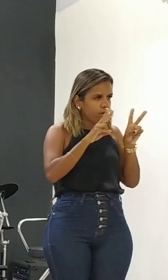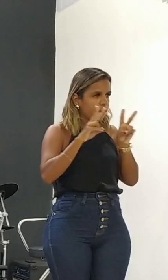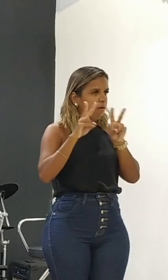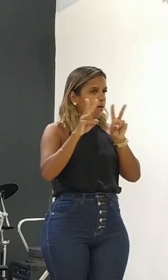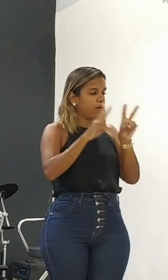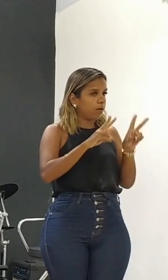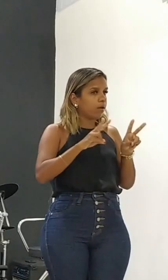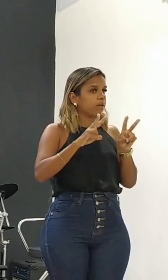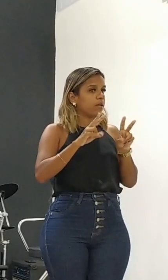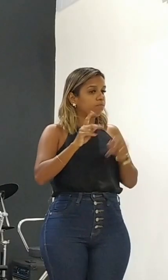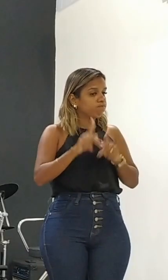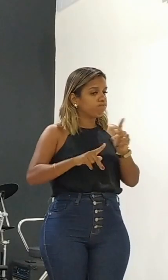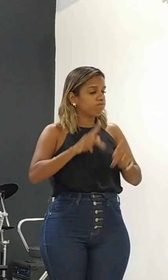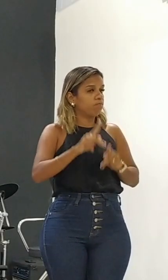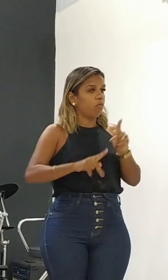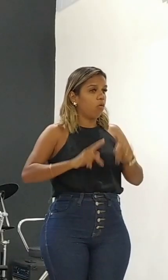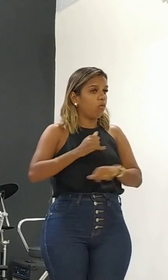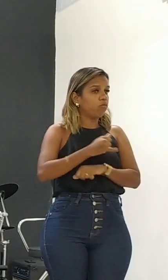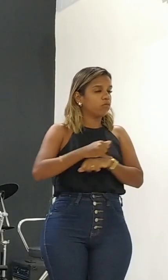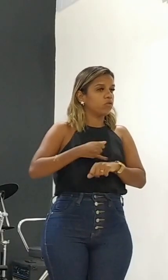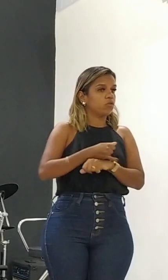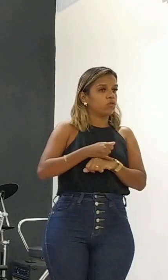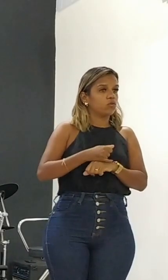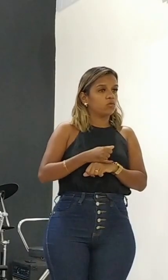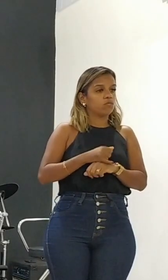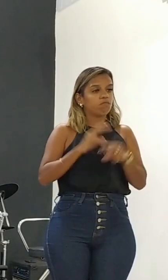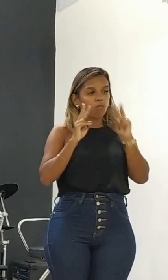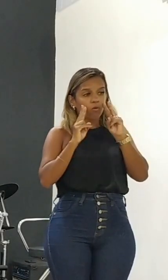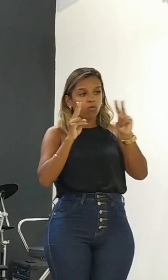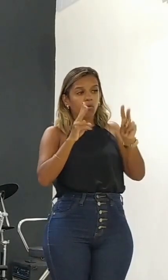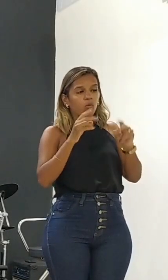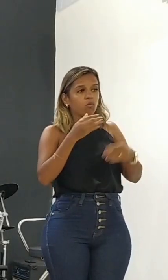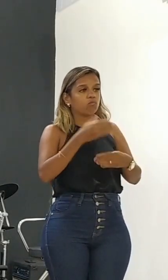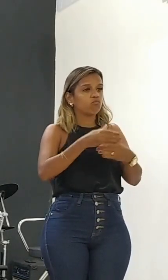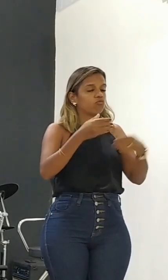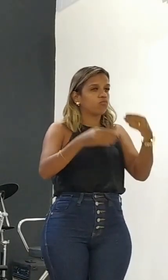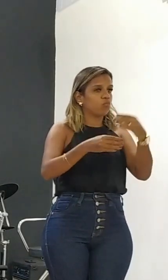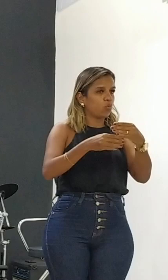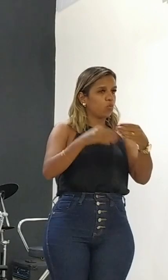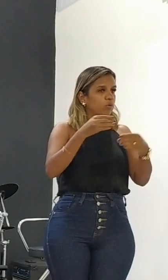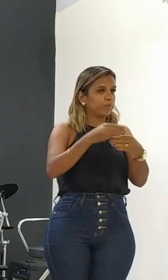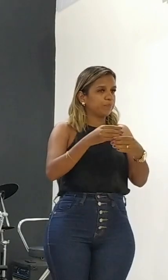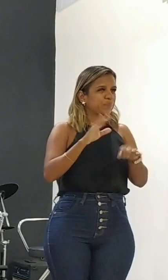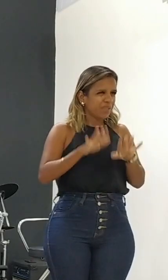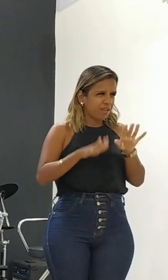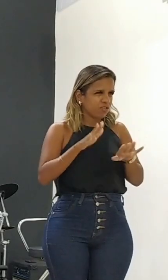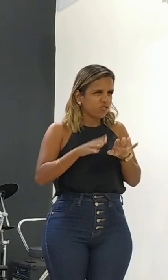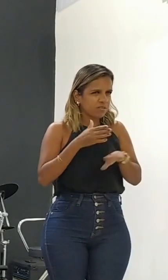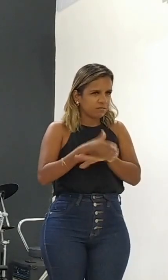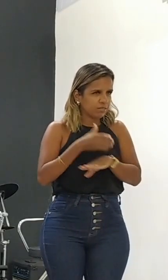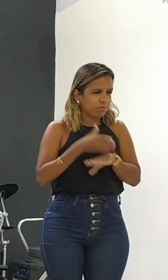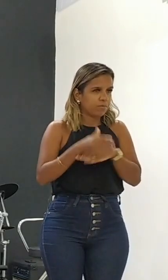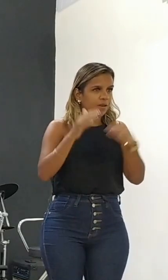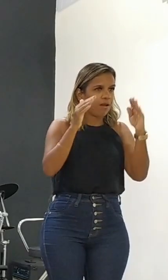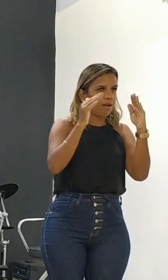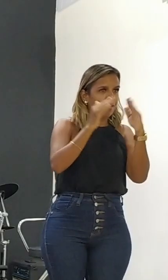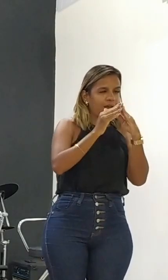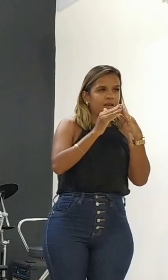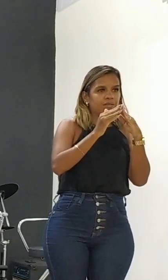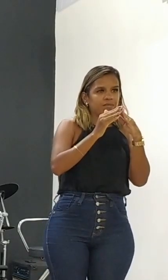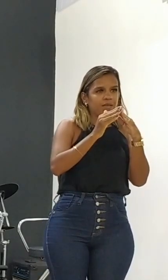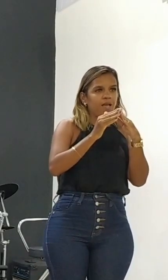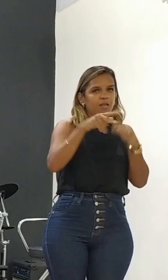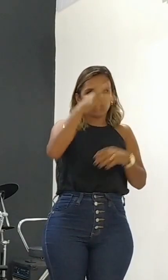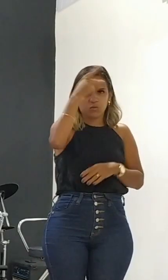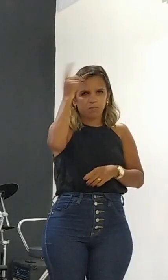de Jerusalém, viu como é que estavam os muros. Às vezes nós entramos na casa das pessoas e a gente que é pentecostal,